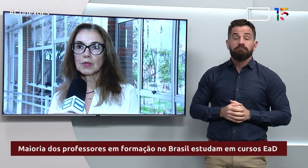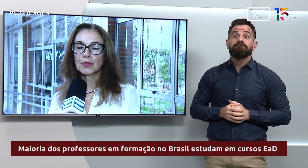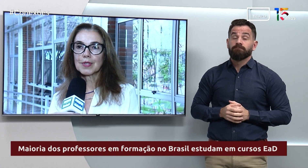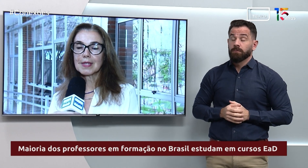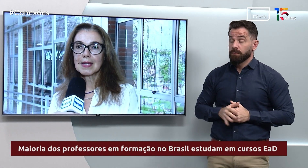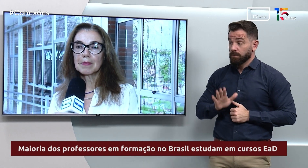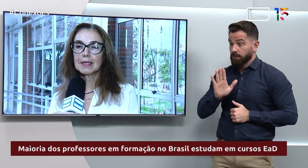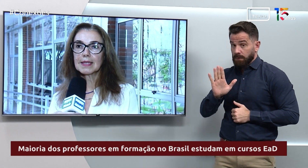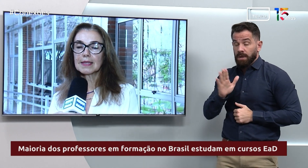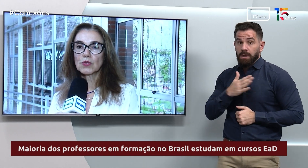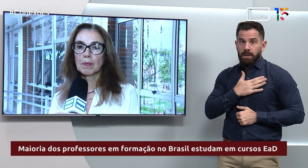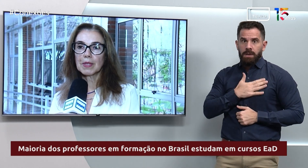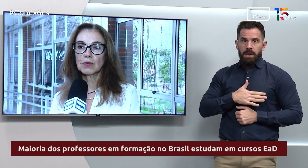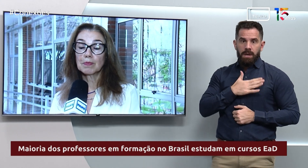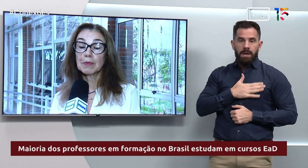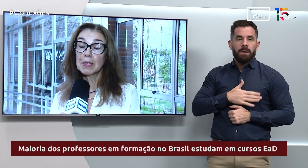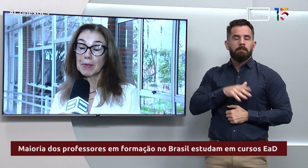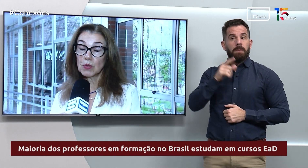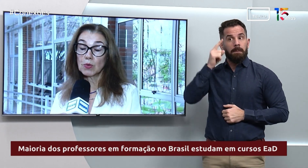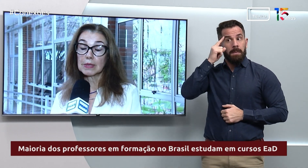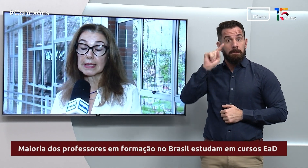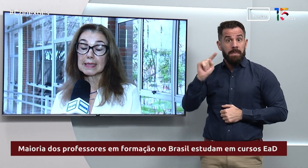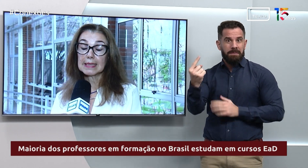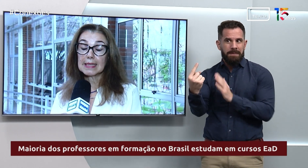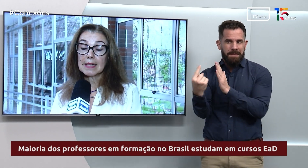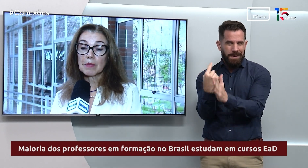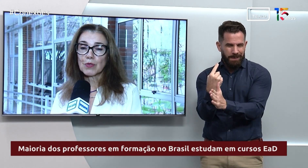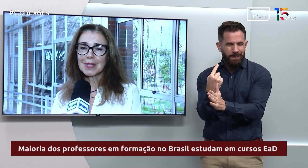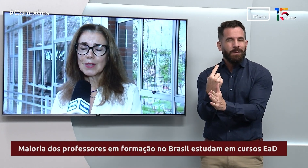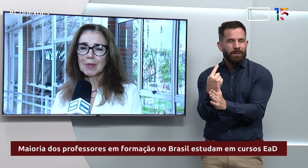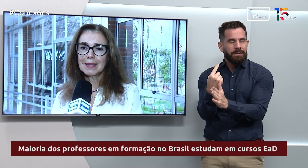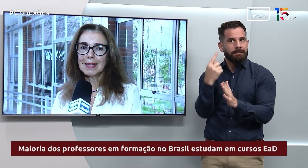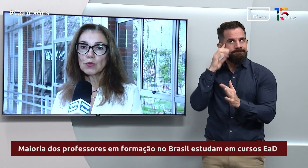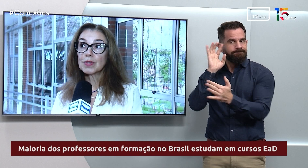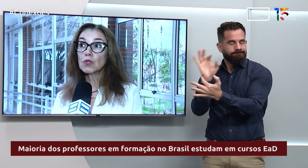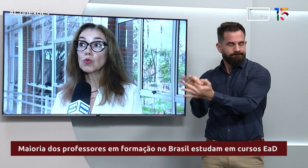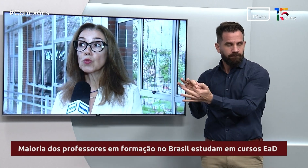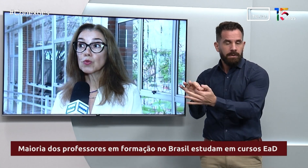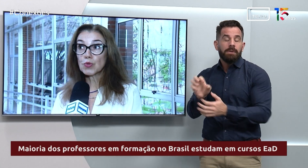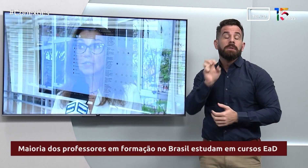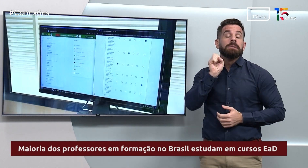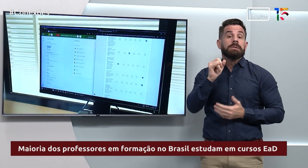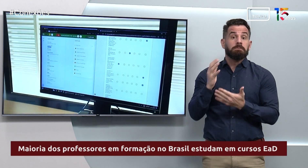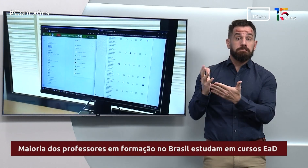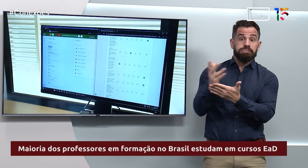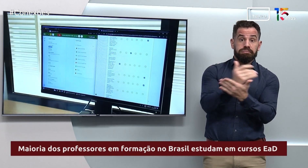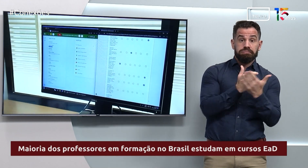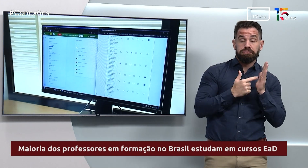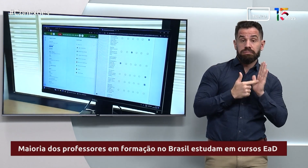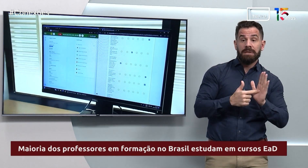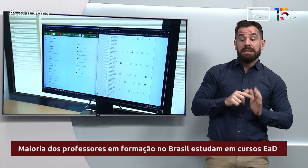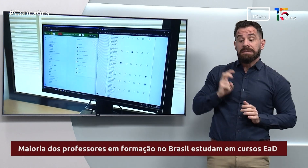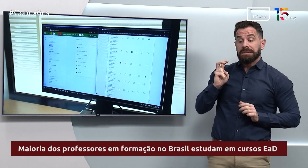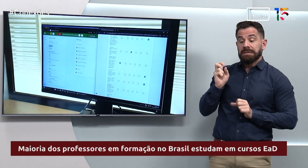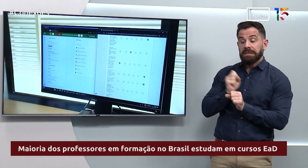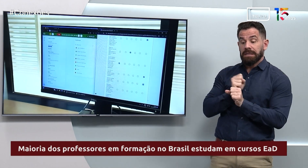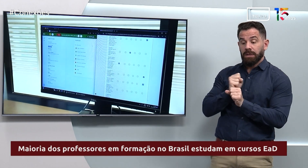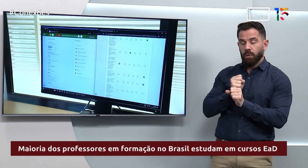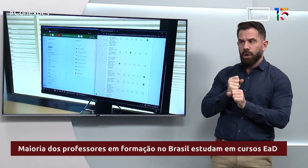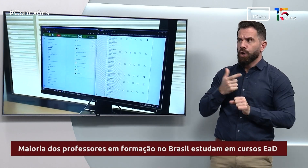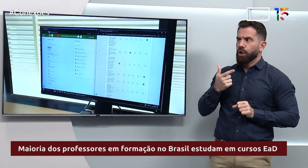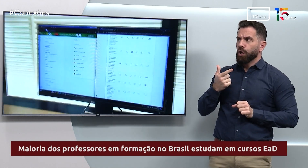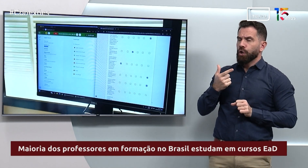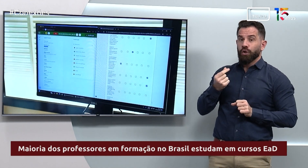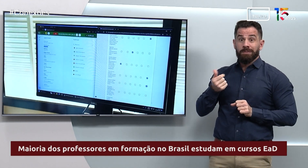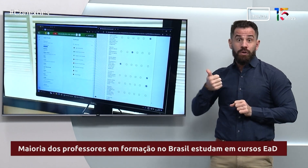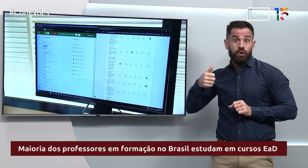dados, lembrando aqui da sua primeira pergunta, para você ter uma ideia, nos cinco últimos anos, de 2018